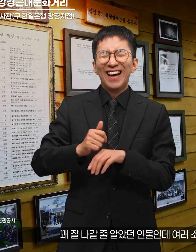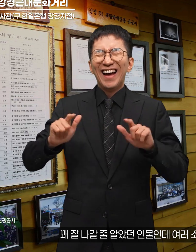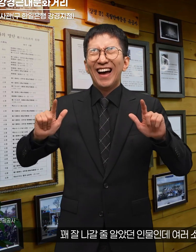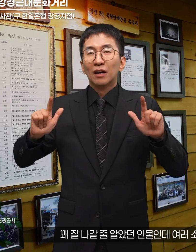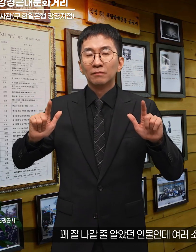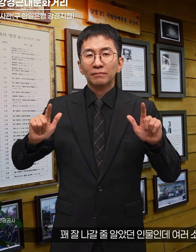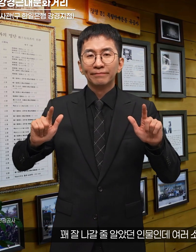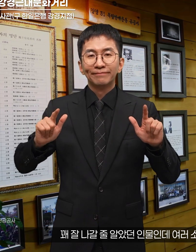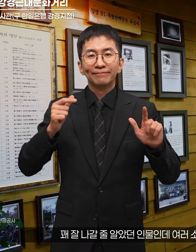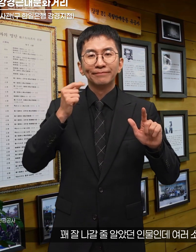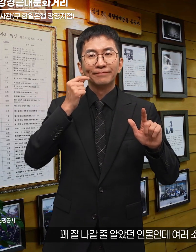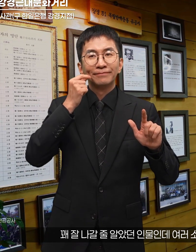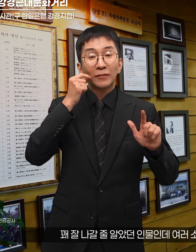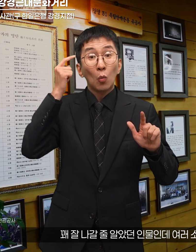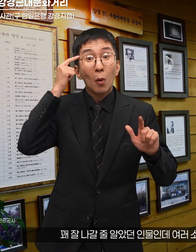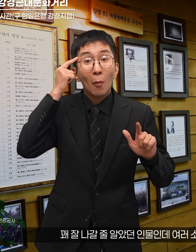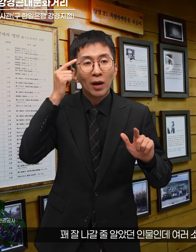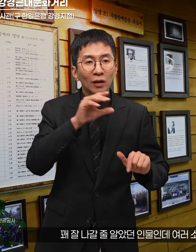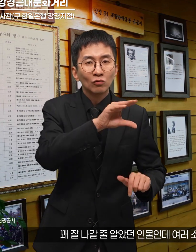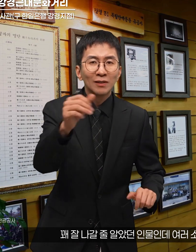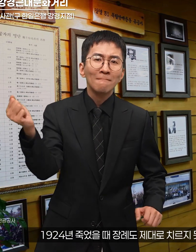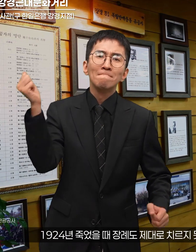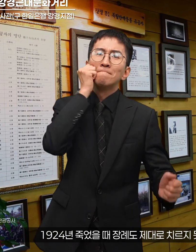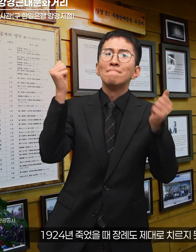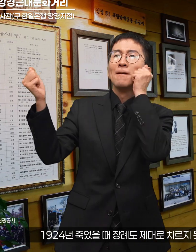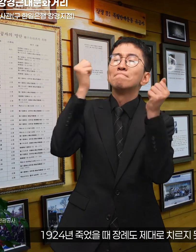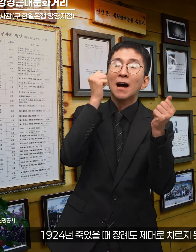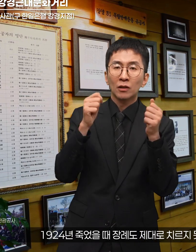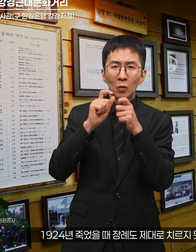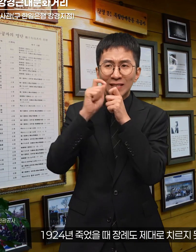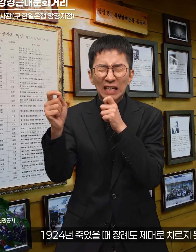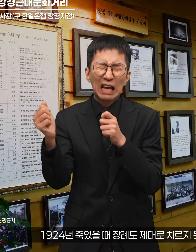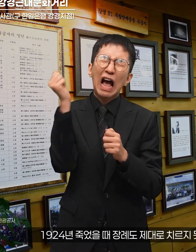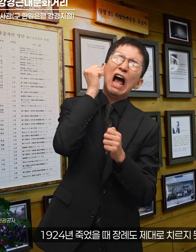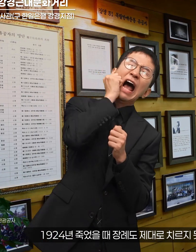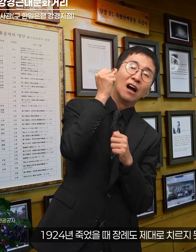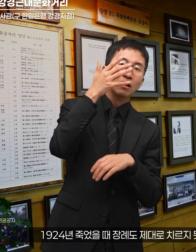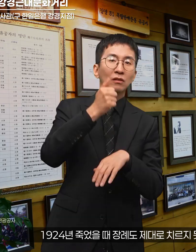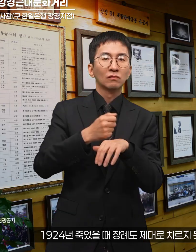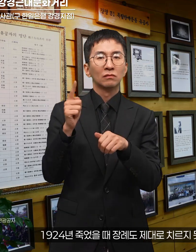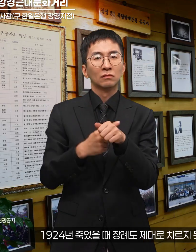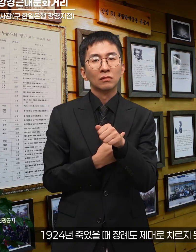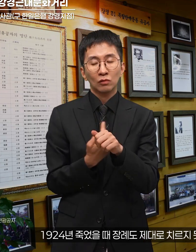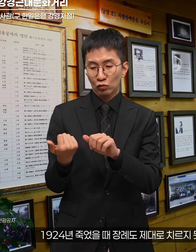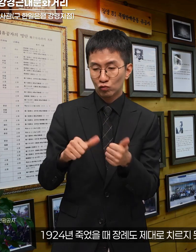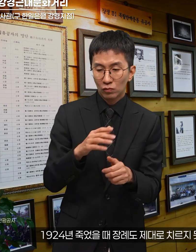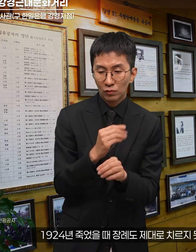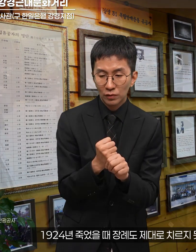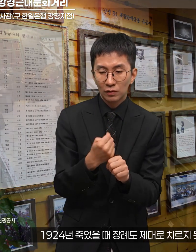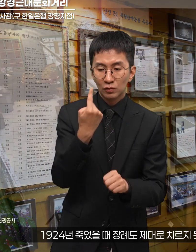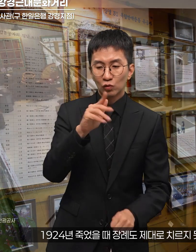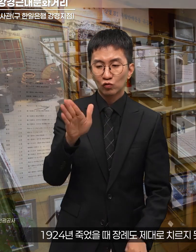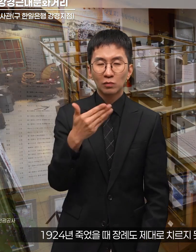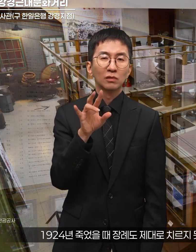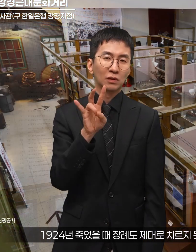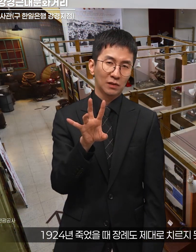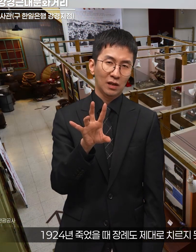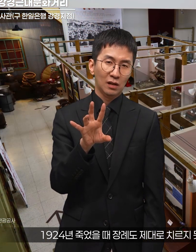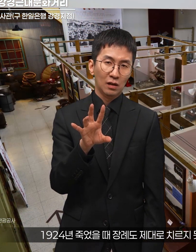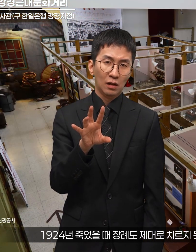소송이며 투자 실패, 사기 때문에 1924년 죽었을 때 장례도 제대로 치르지 못할 정도의 파산